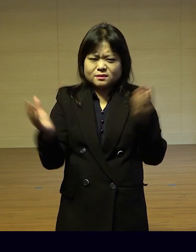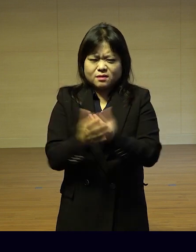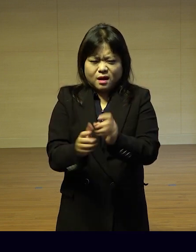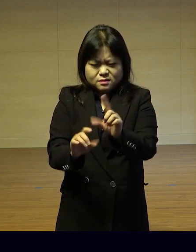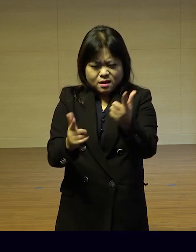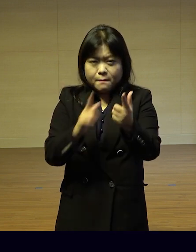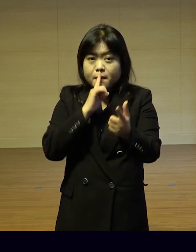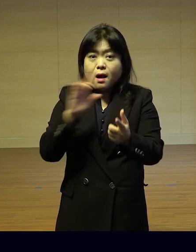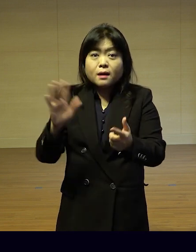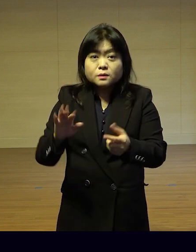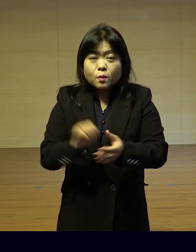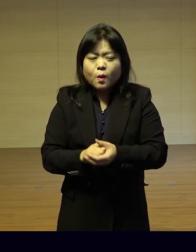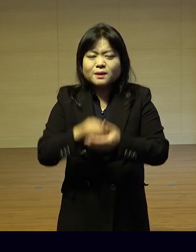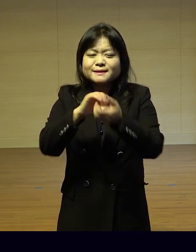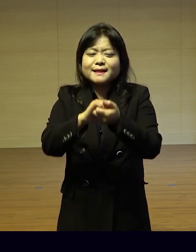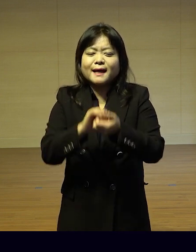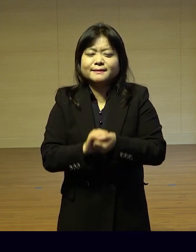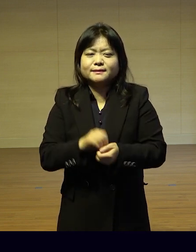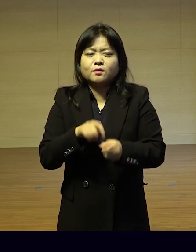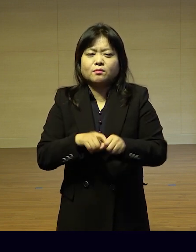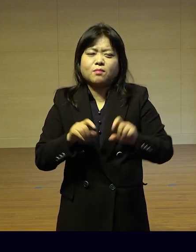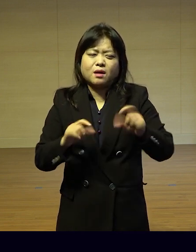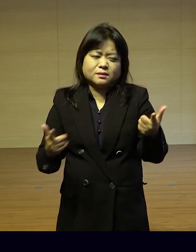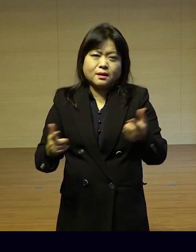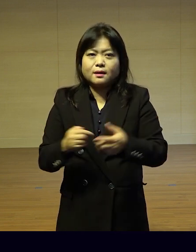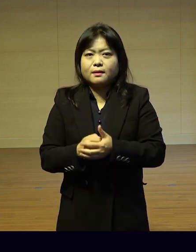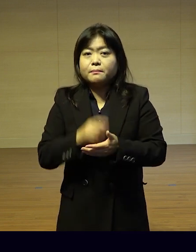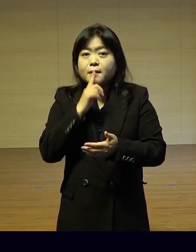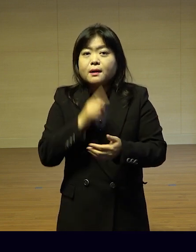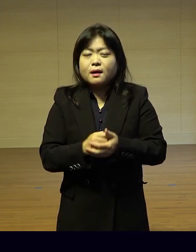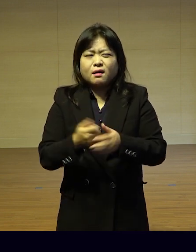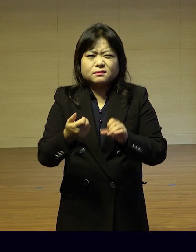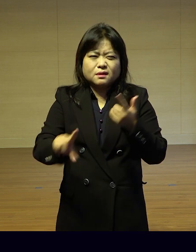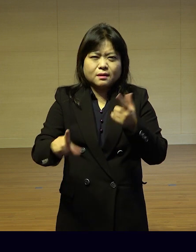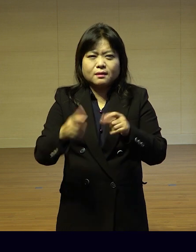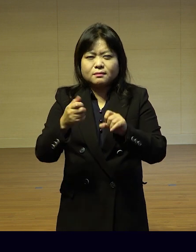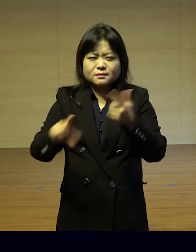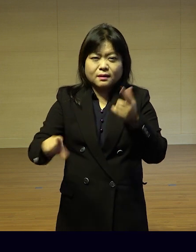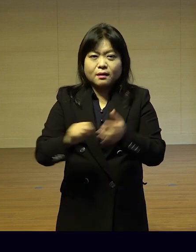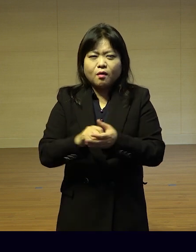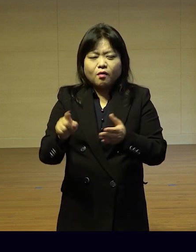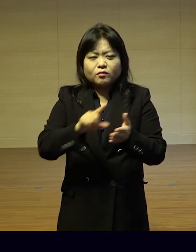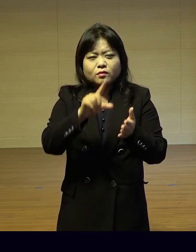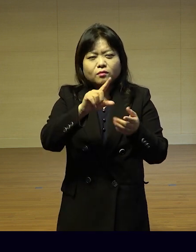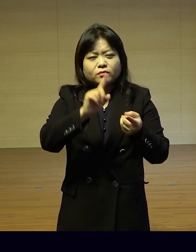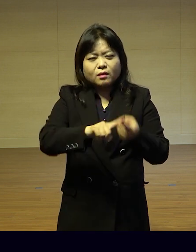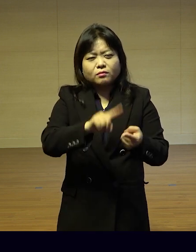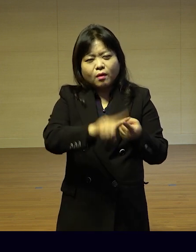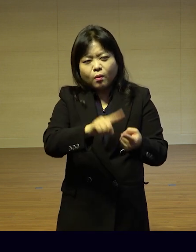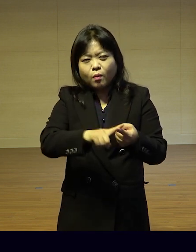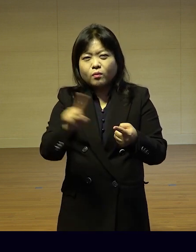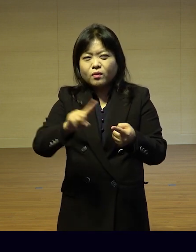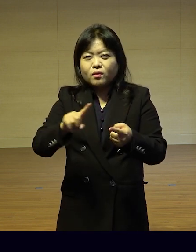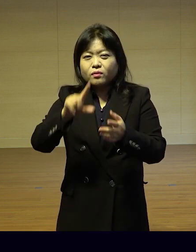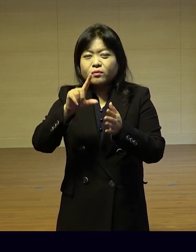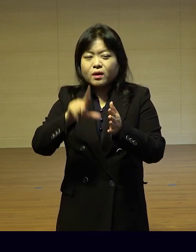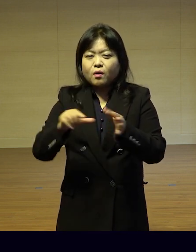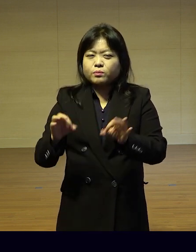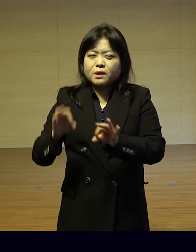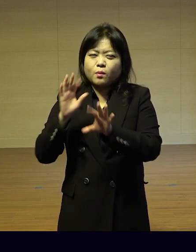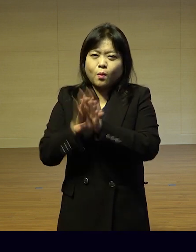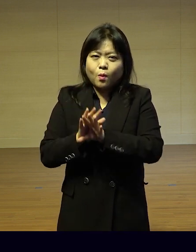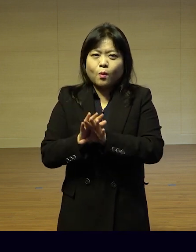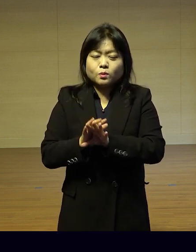아니고 제한적인 부정, 어떤 면은 없애고 어떤 면은 보존해서 가지고 가면서 그걸